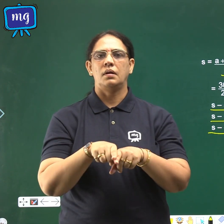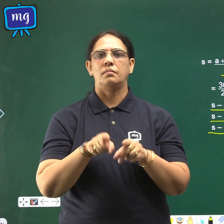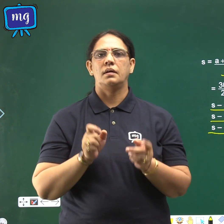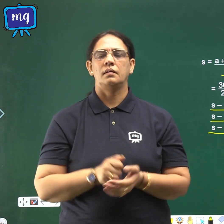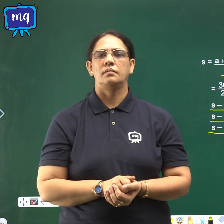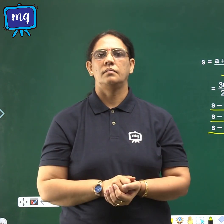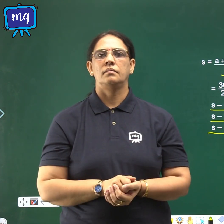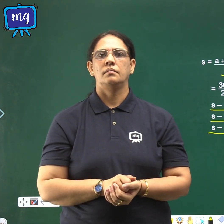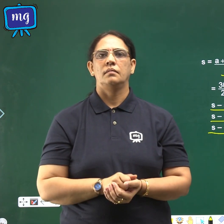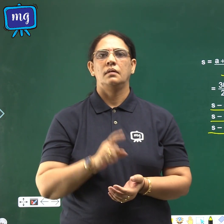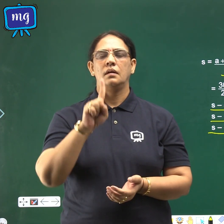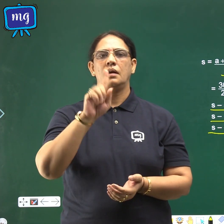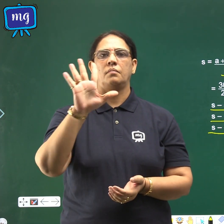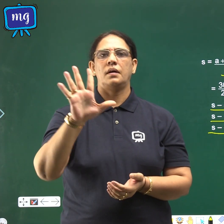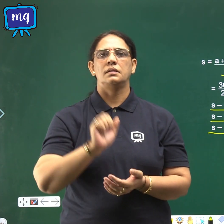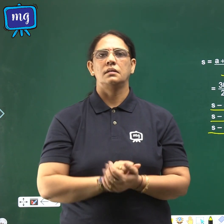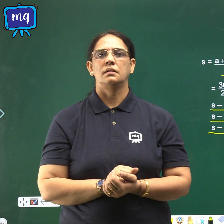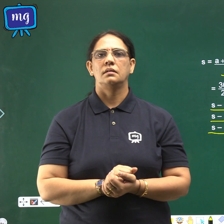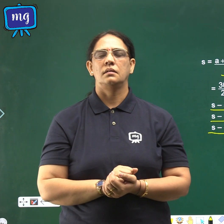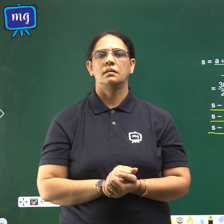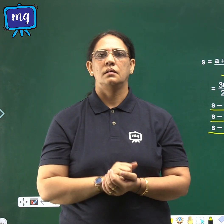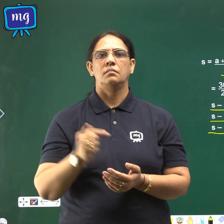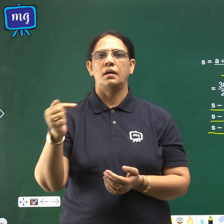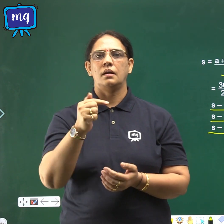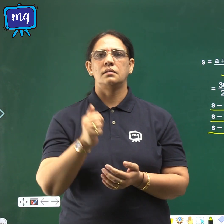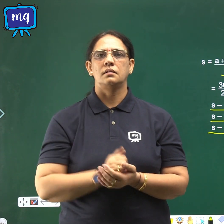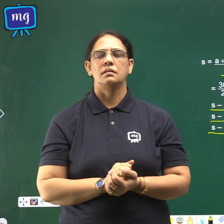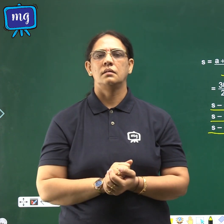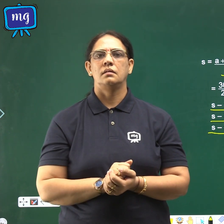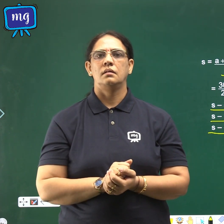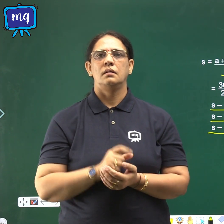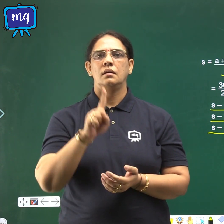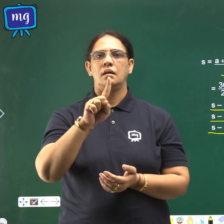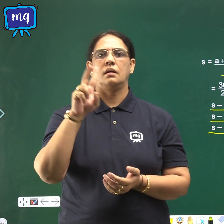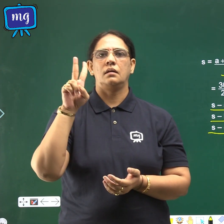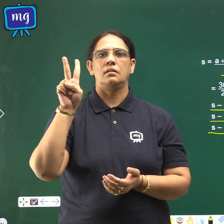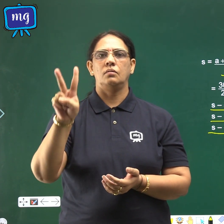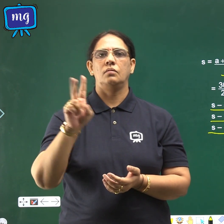बराबर 15 माइनस 12